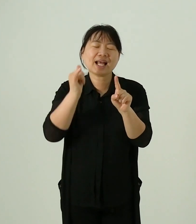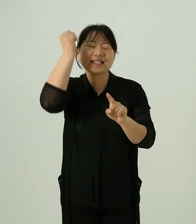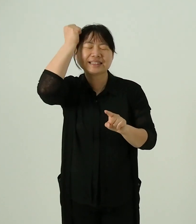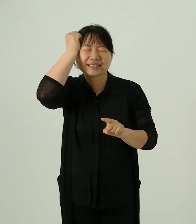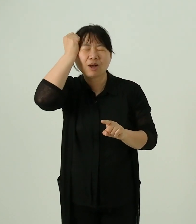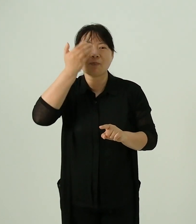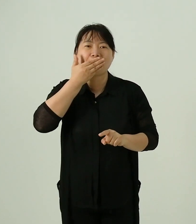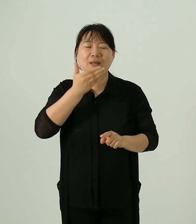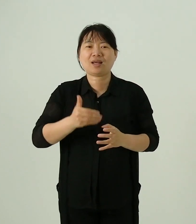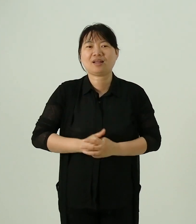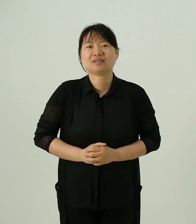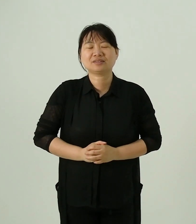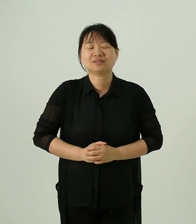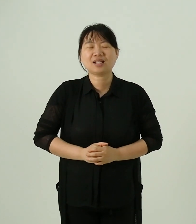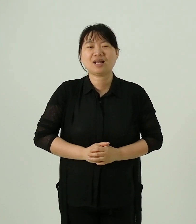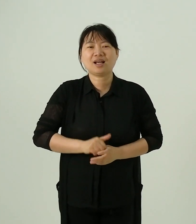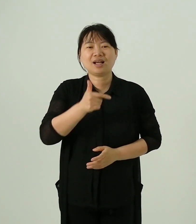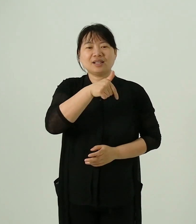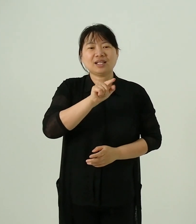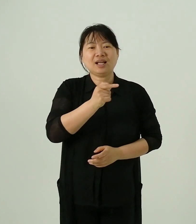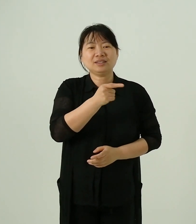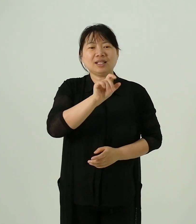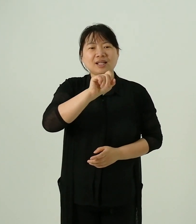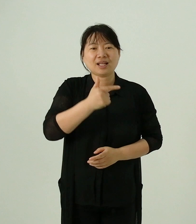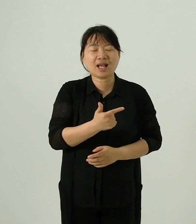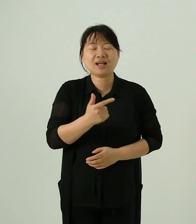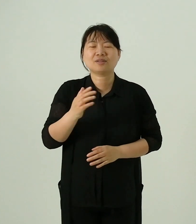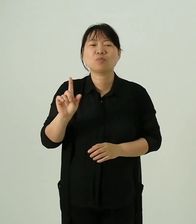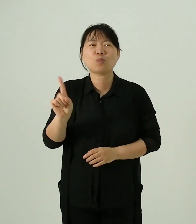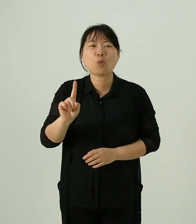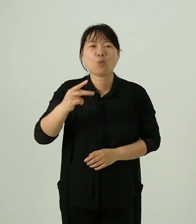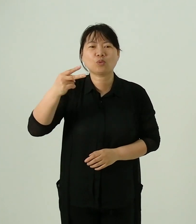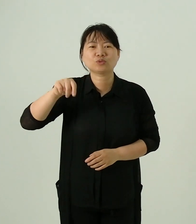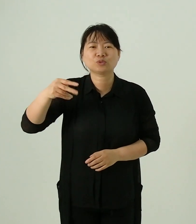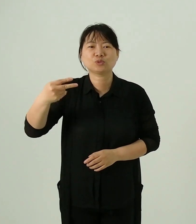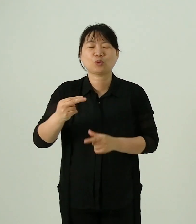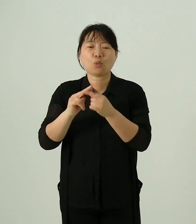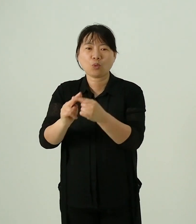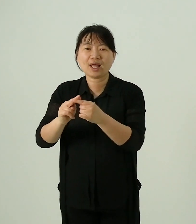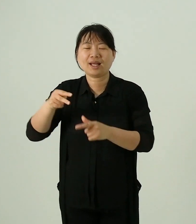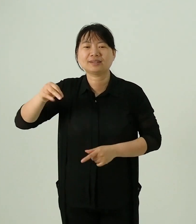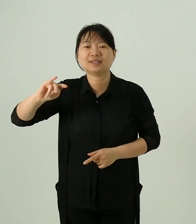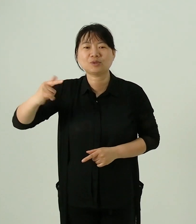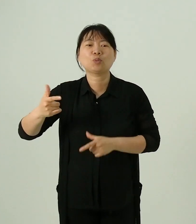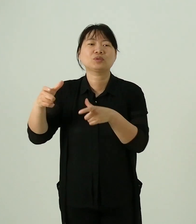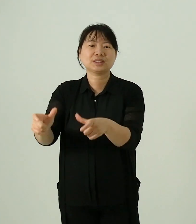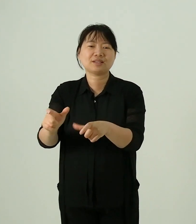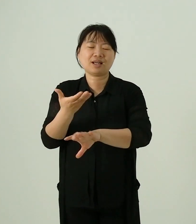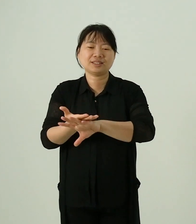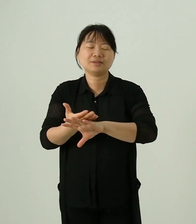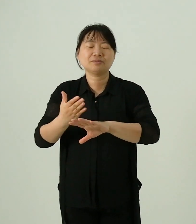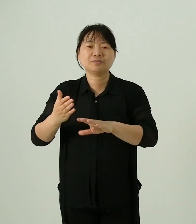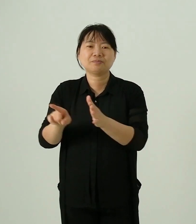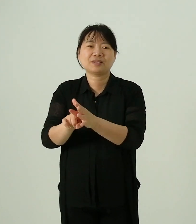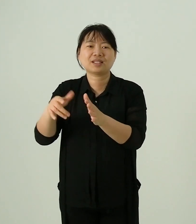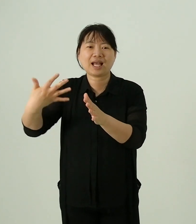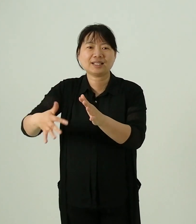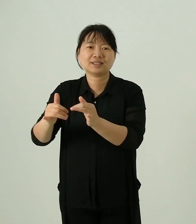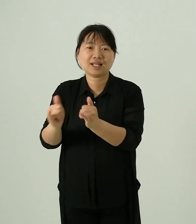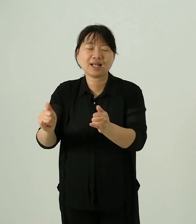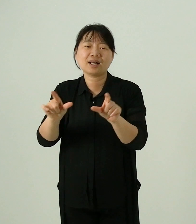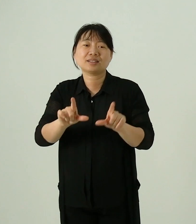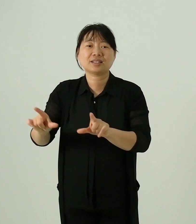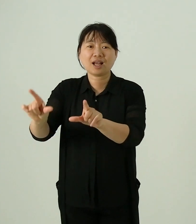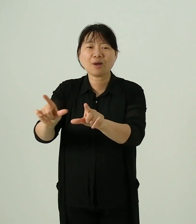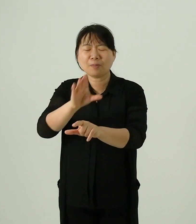기억할 겁니다. 가나안의 두로와 시돈 지역, 이방 지역입니다. 살던